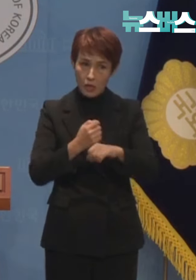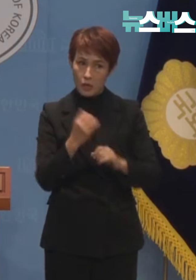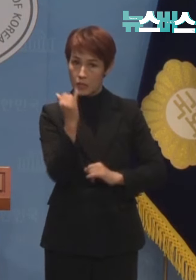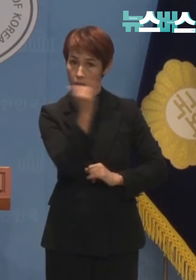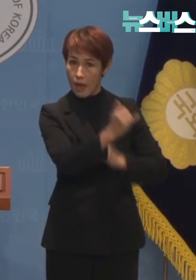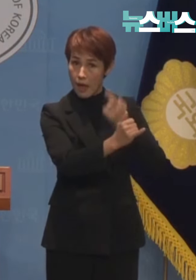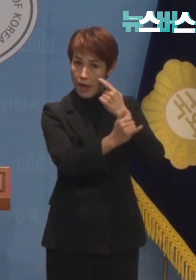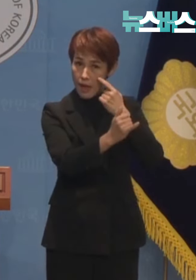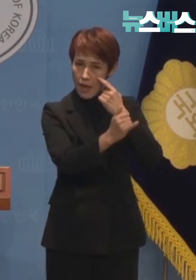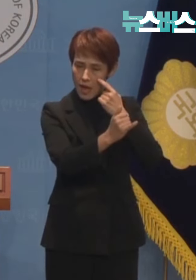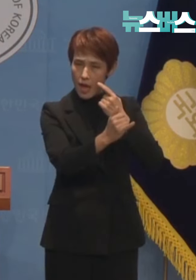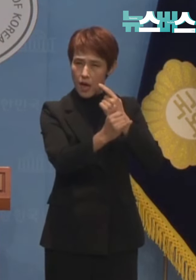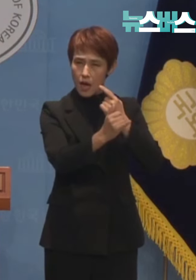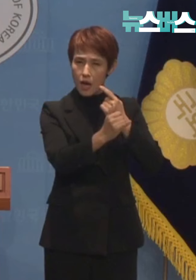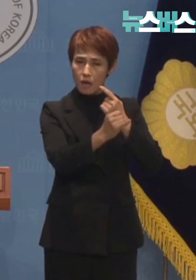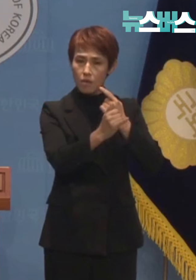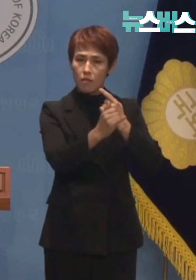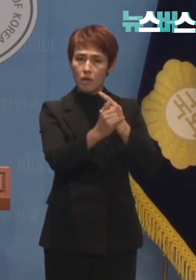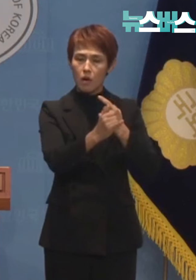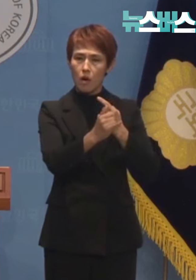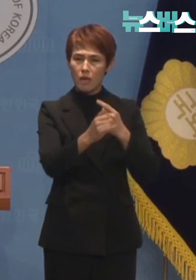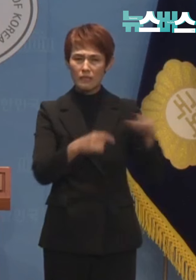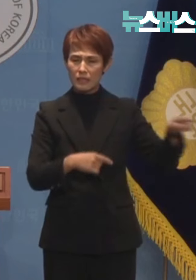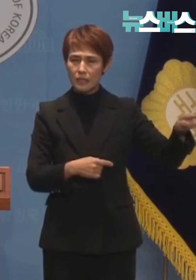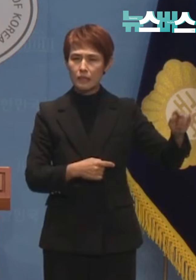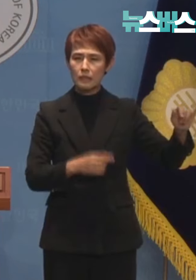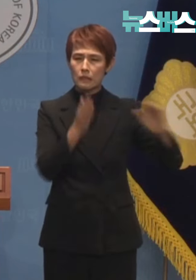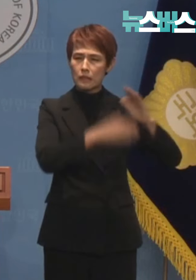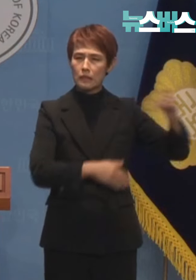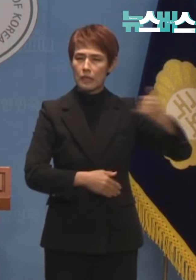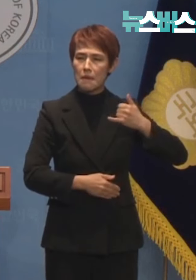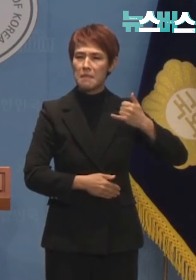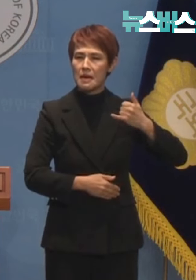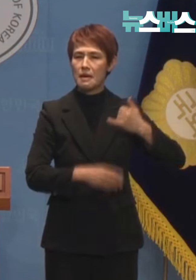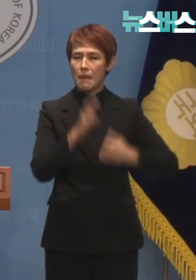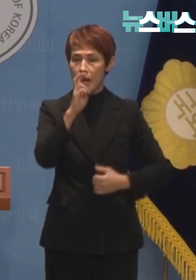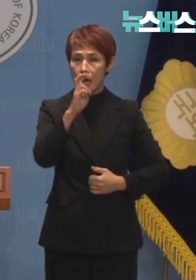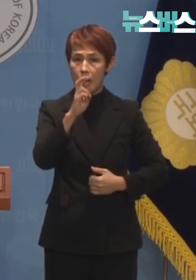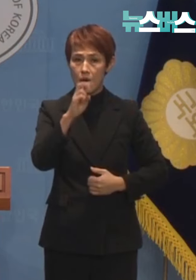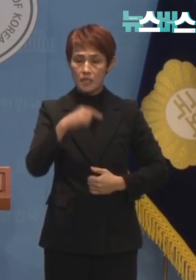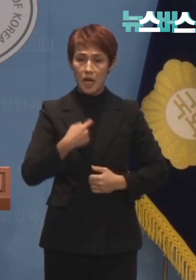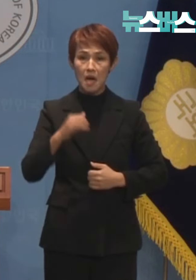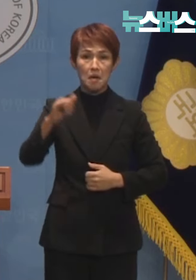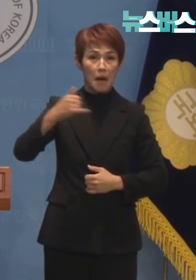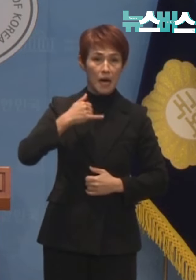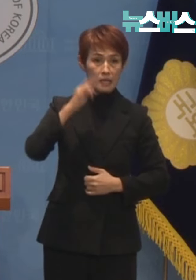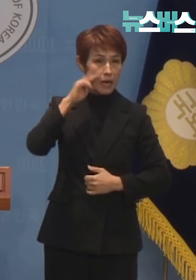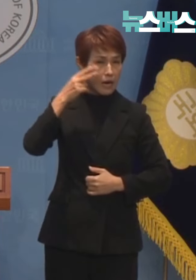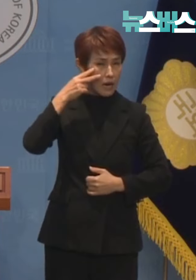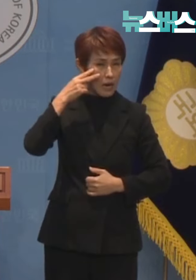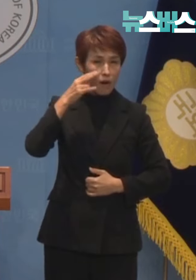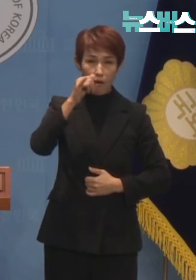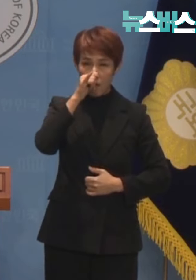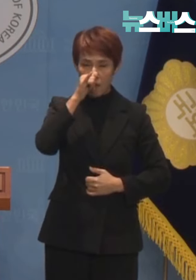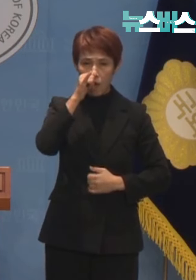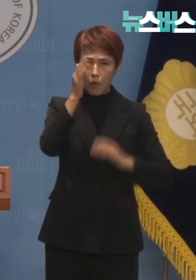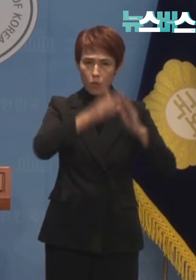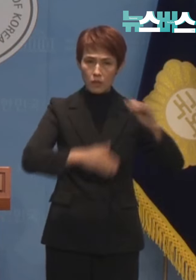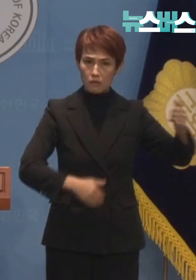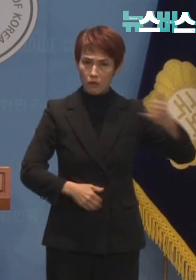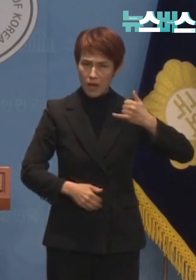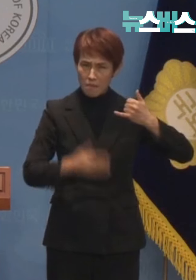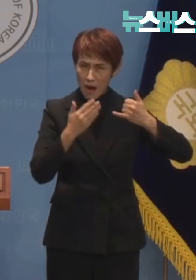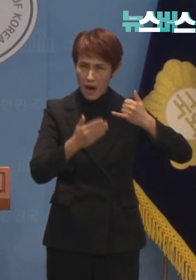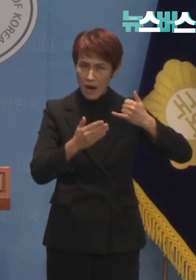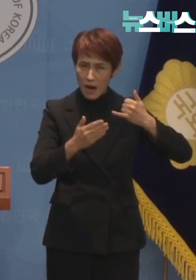전화하지? 그럼 글만은 공식 전화 받았다고 하겠지. 그 다음에 자기 전화 받았다고 착각하는데 공식 전화